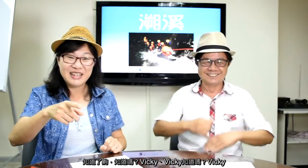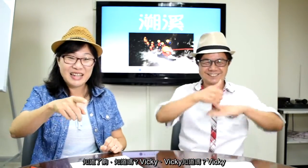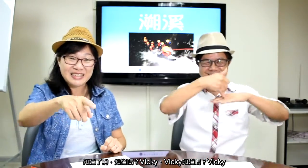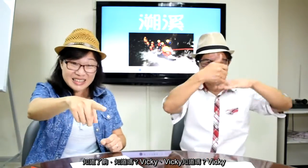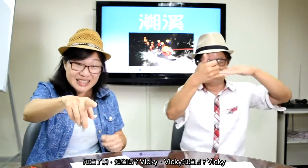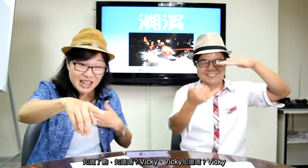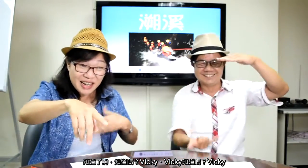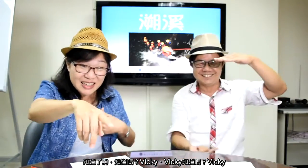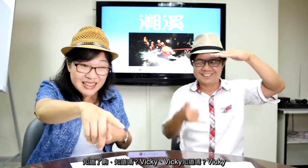知道吗？